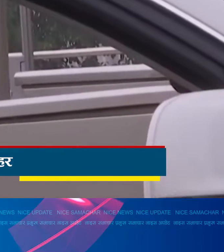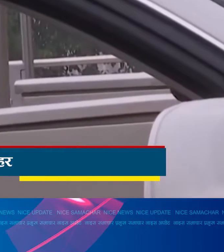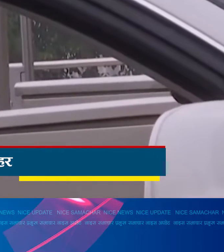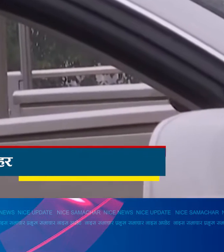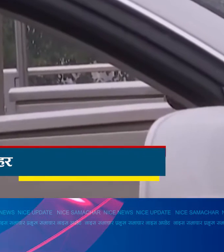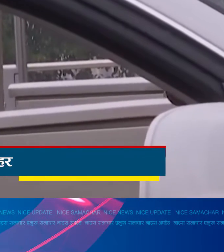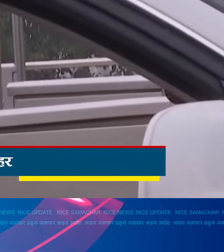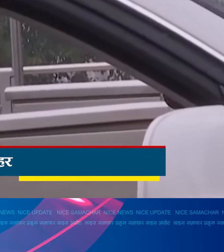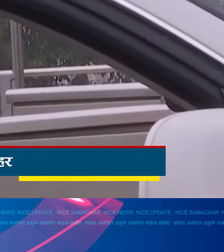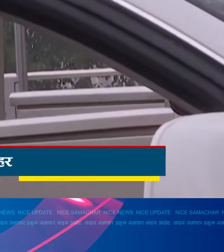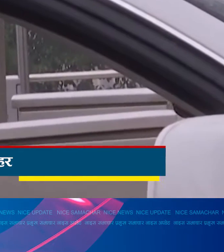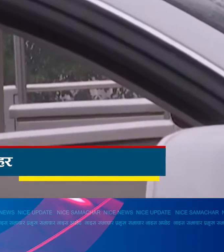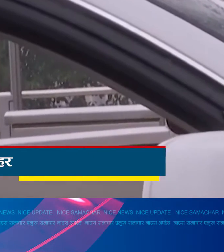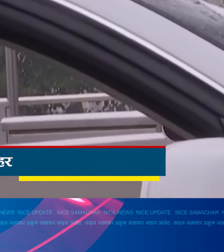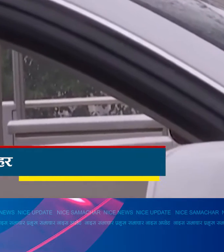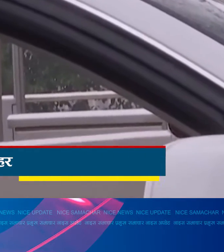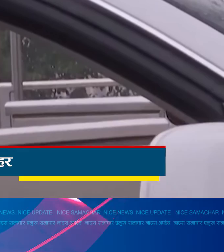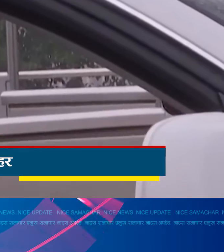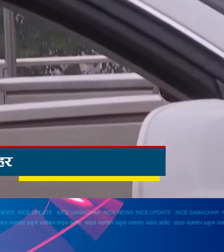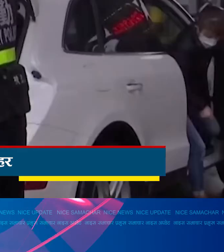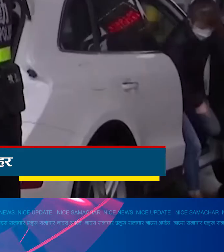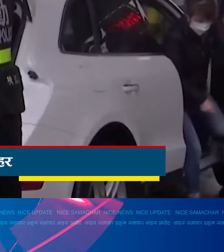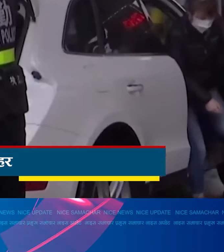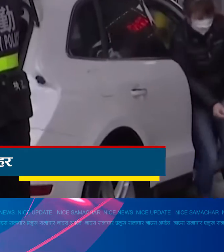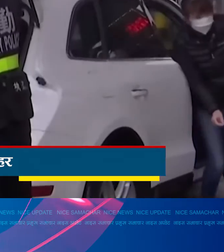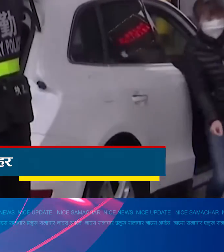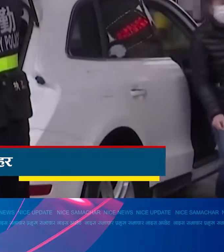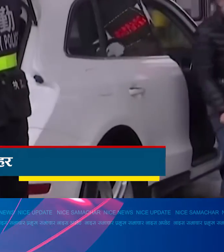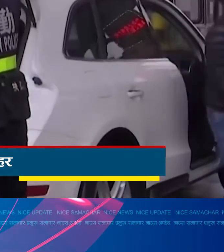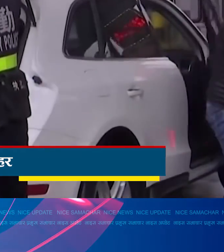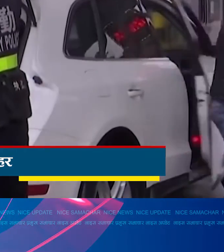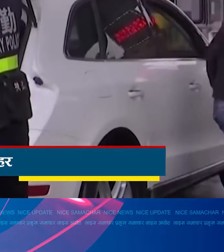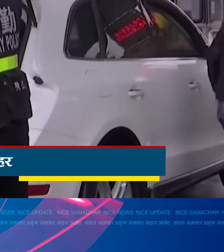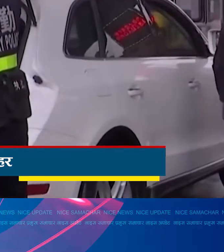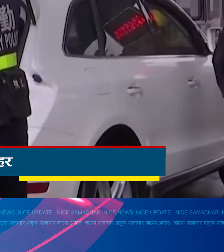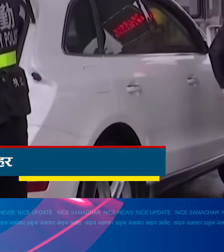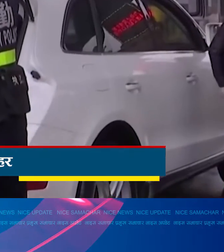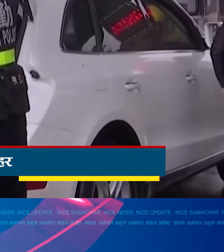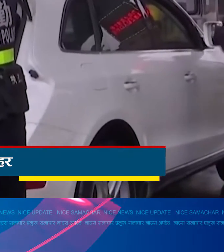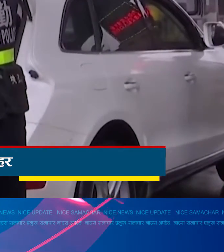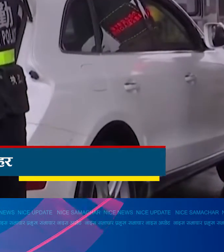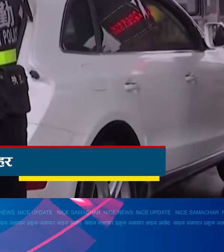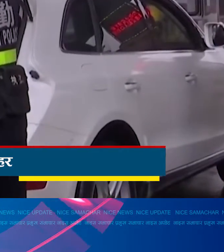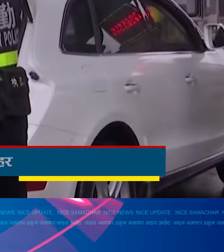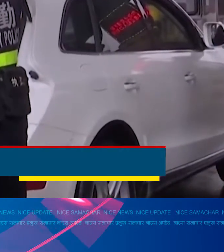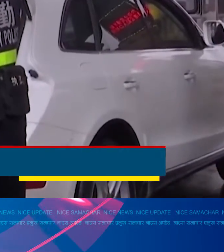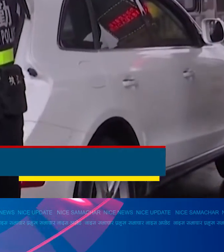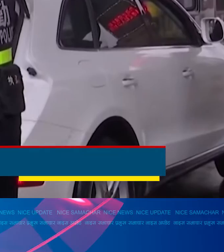र एसियामा निको भए कोरोना संक्रमित आधा बिरामी। संक्रमण रोकथाममा युरोप अमेरिकाको तुलनामा एसियाली राष्ट्र